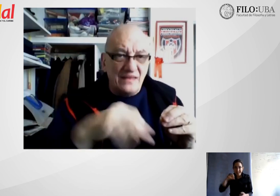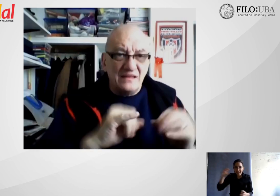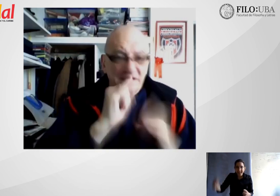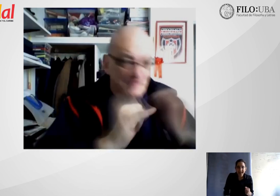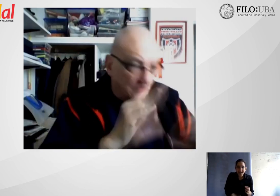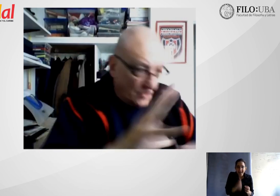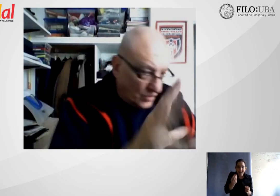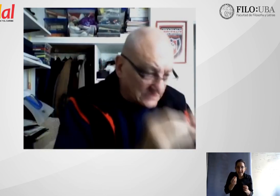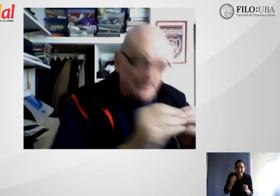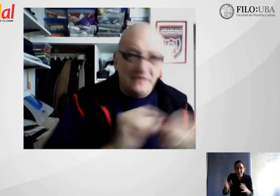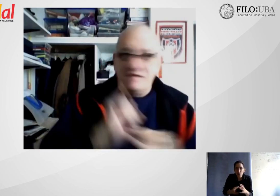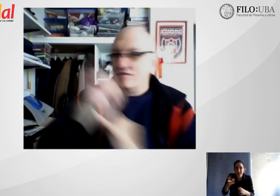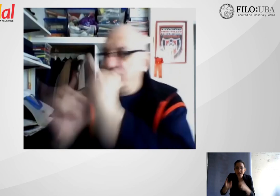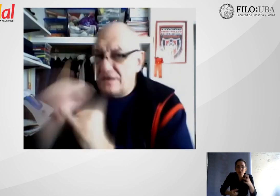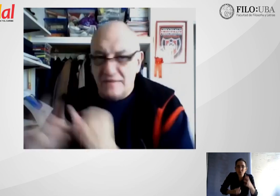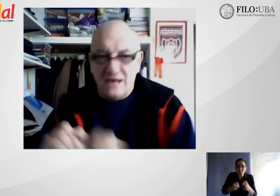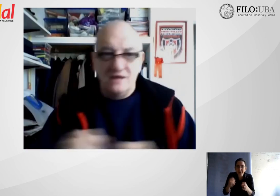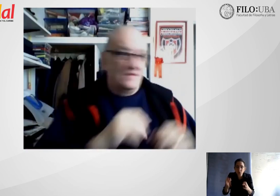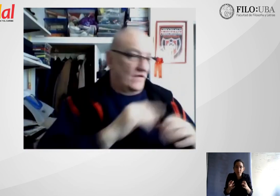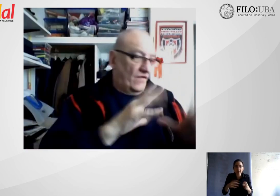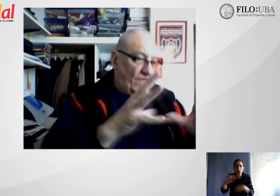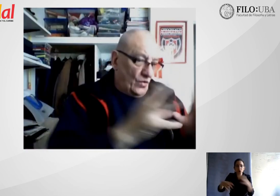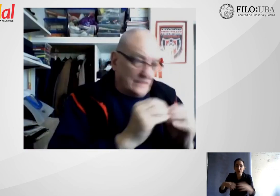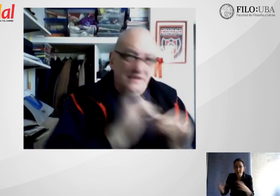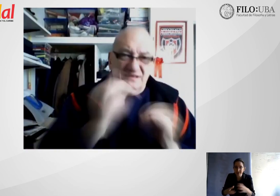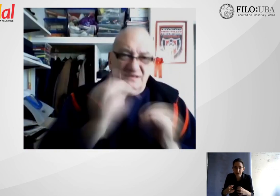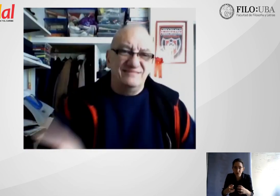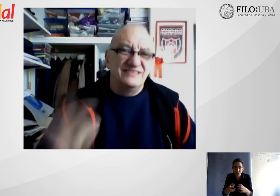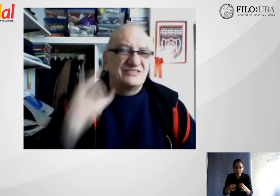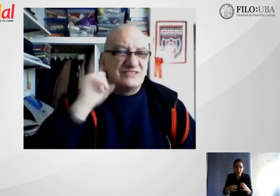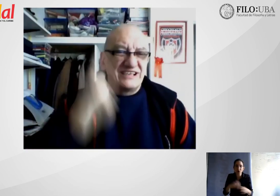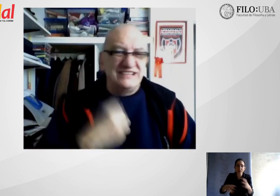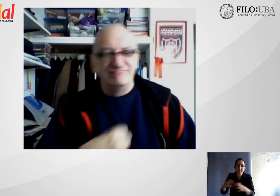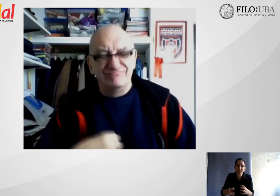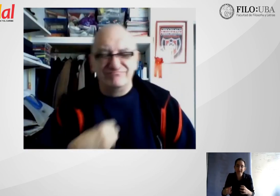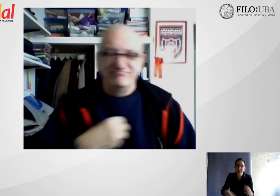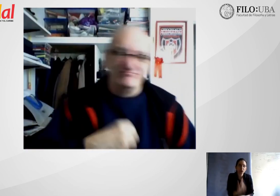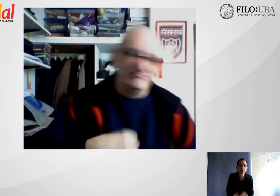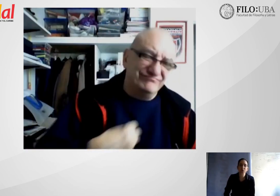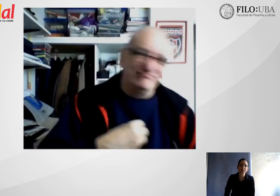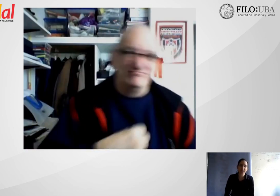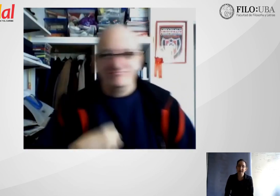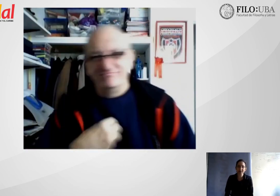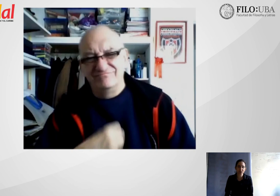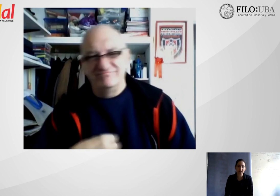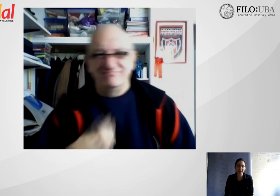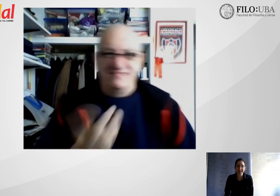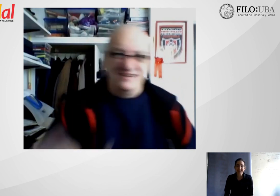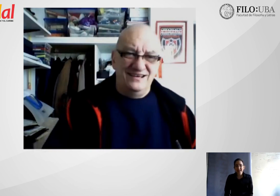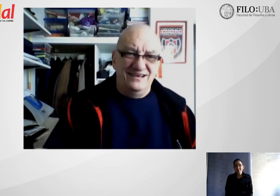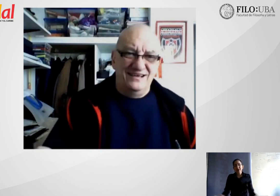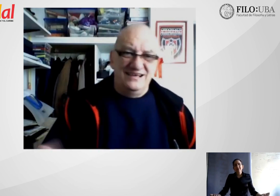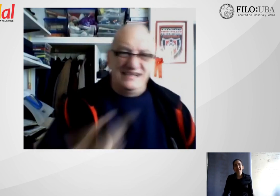y tratamos como hacer de un resumen, nos contamos entre nosotros lo que vamos entendiendo y eso lo subimos a las redes